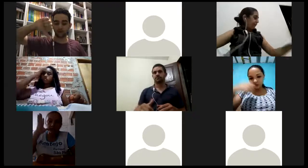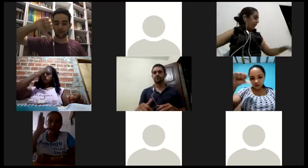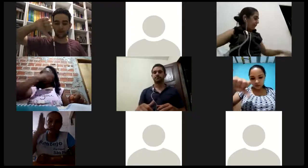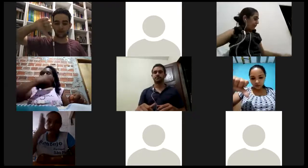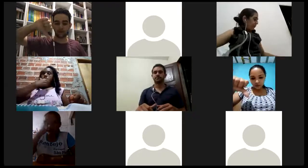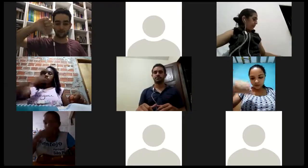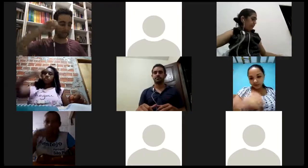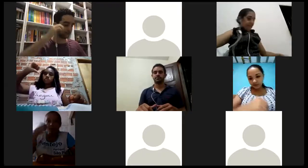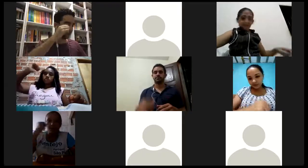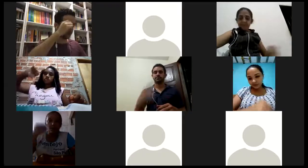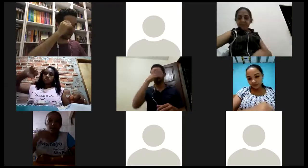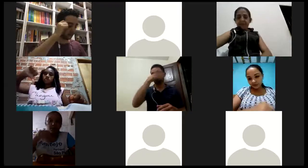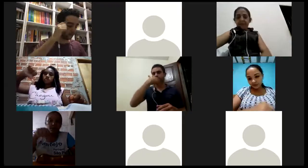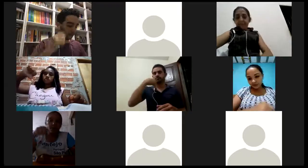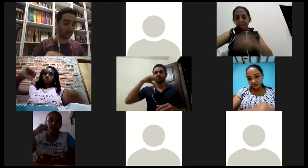feio.